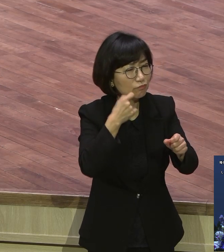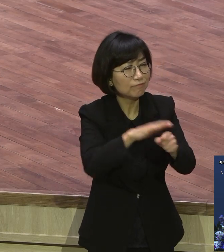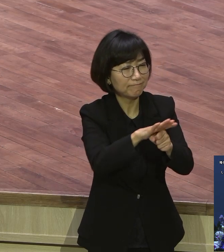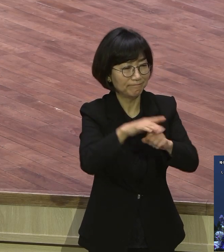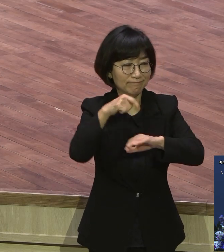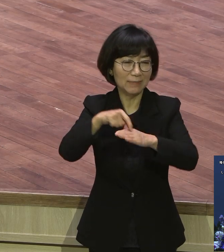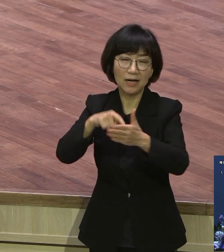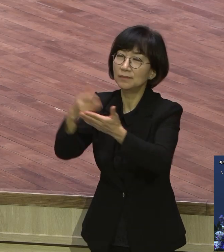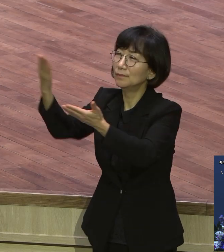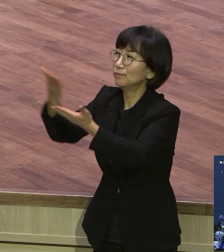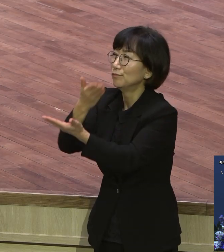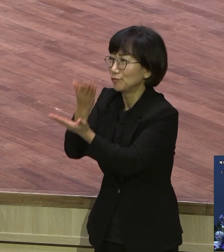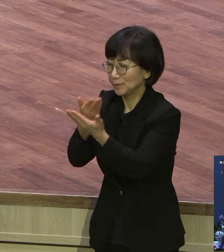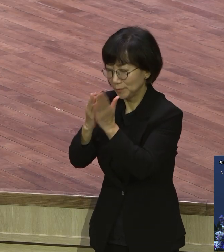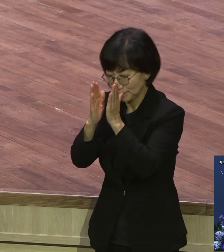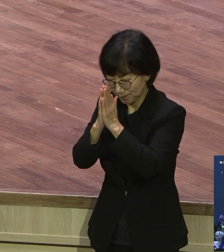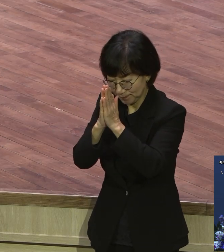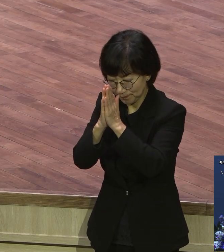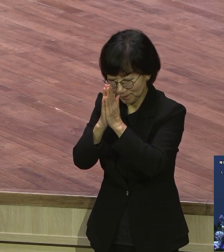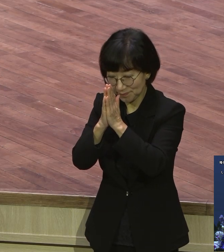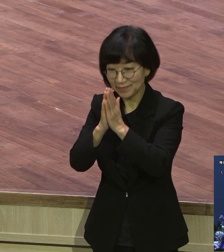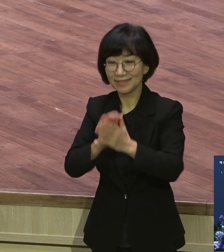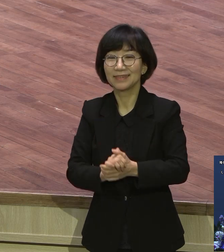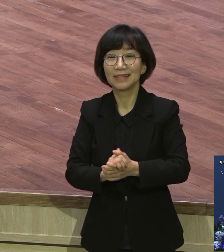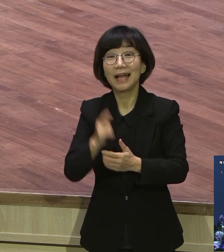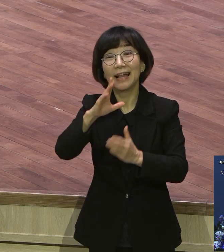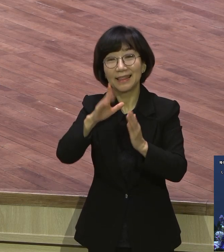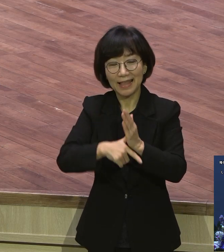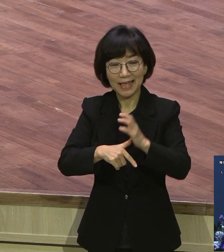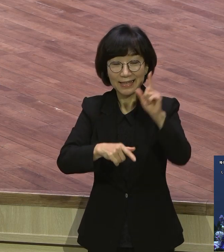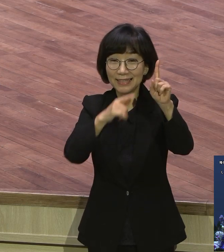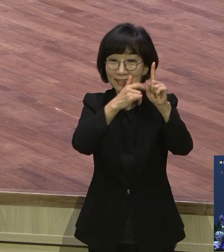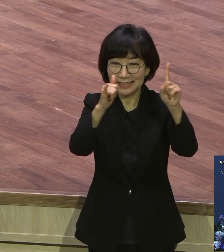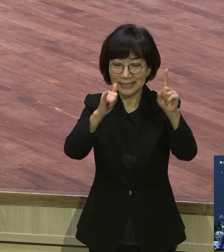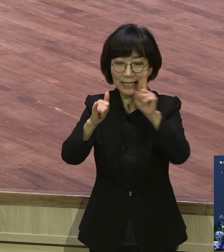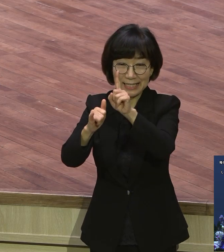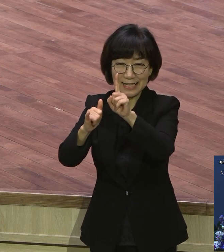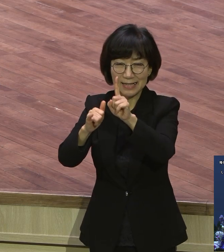이런 마음을 가지면 뭐 1인 1 교회와는 저절로 되지 않겠습니까